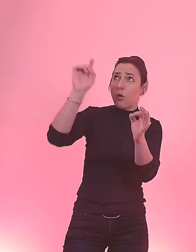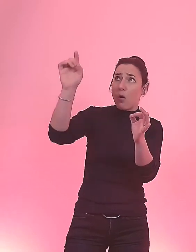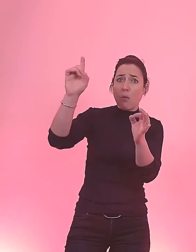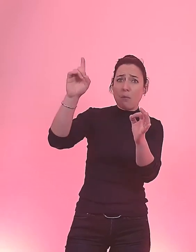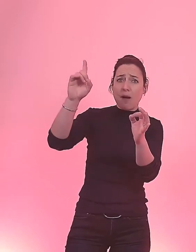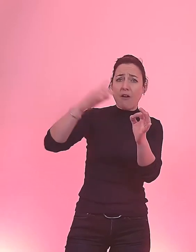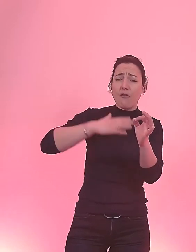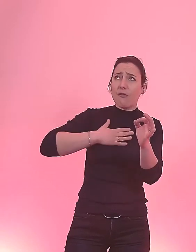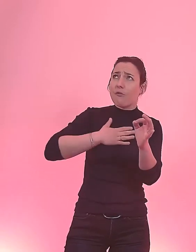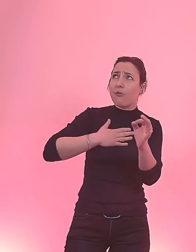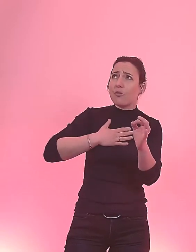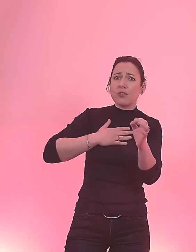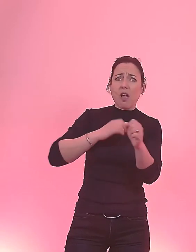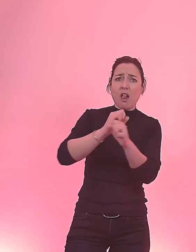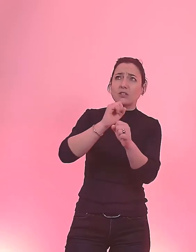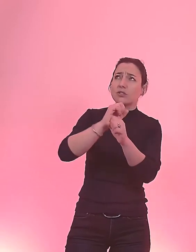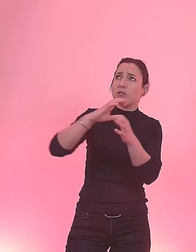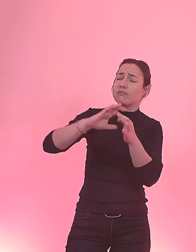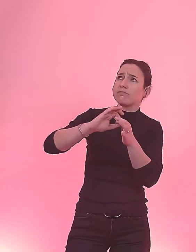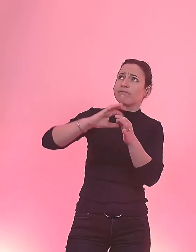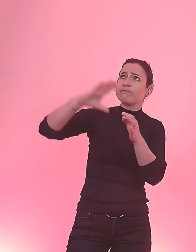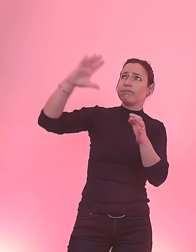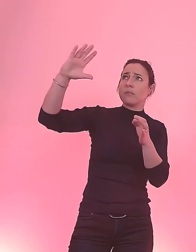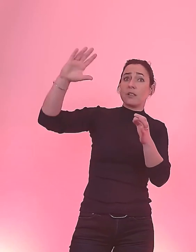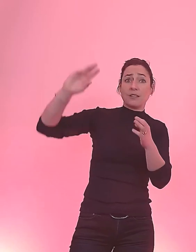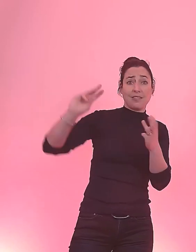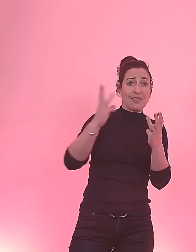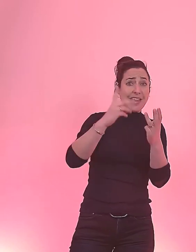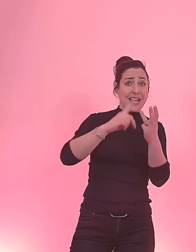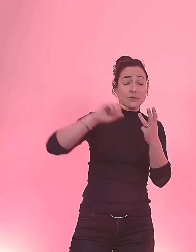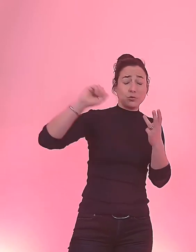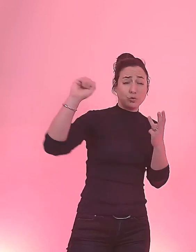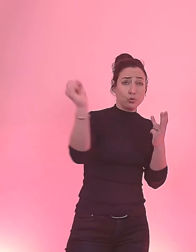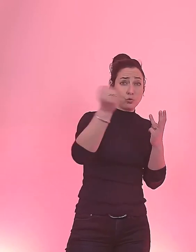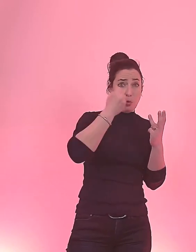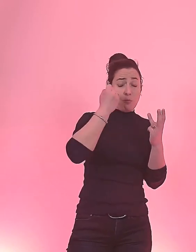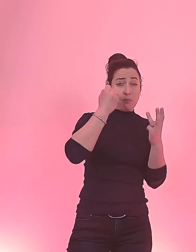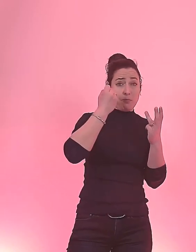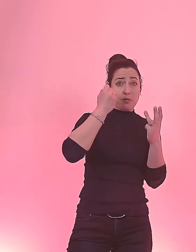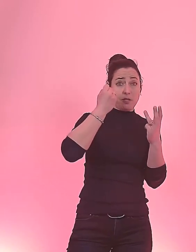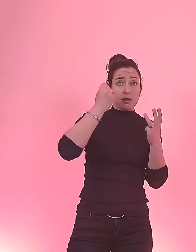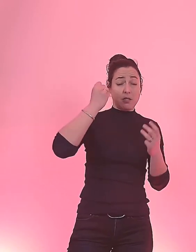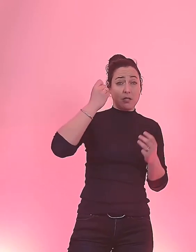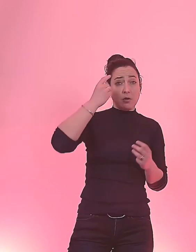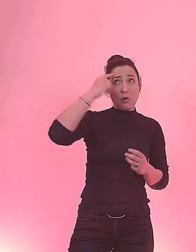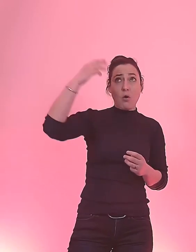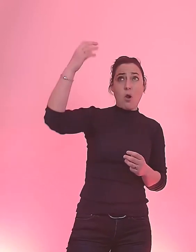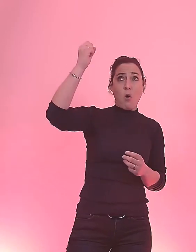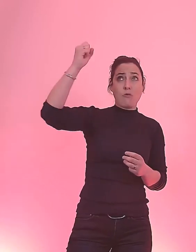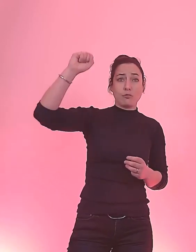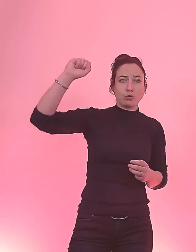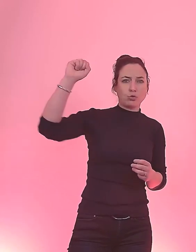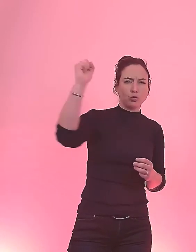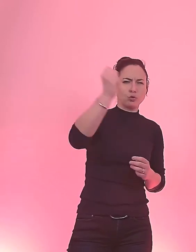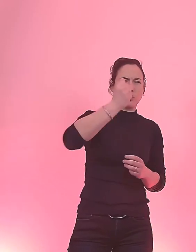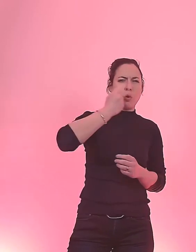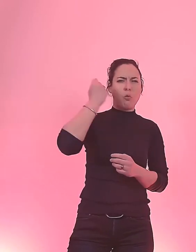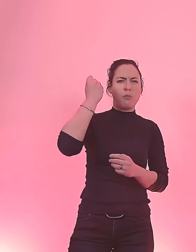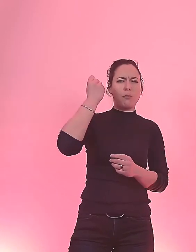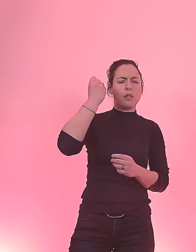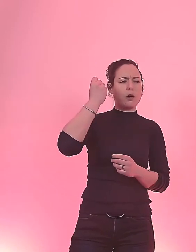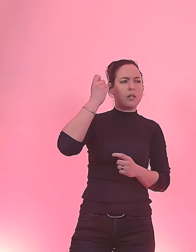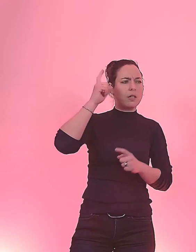laat en dat is een derde storm die de zomaar achter aan komt de storm in je geloof dat je denkt